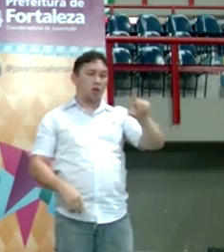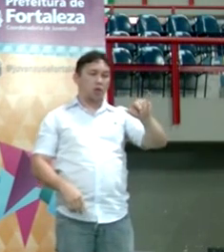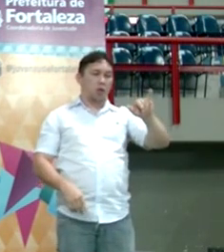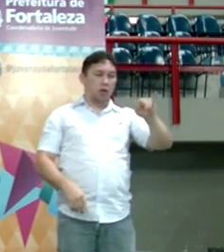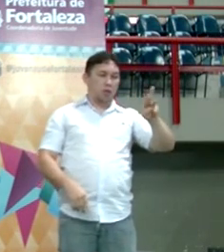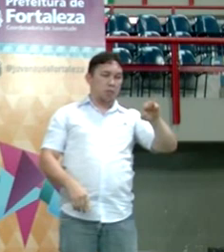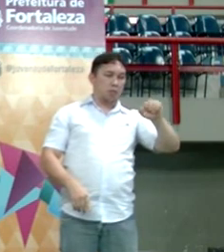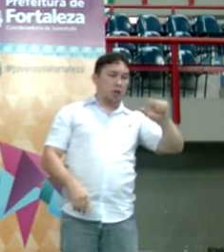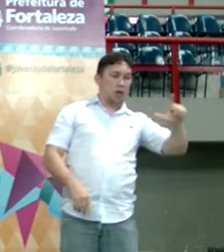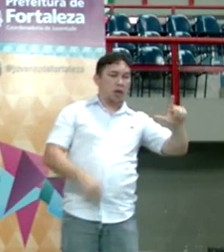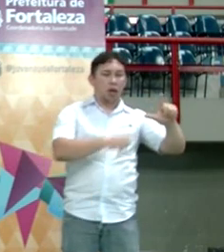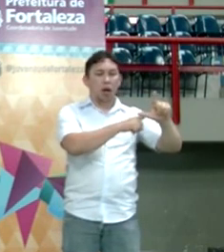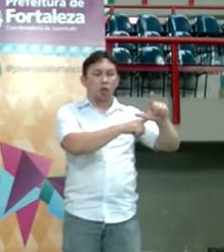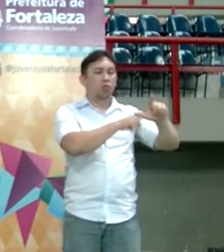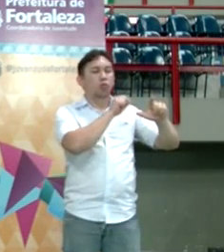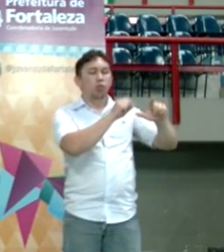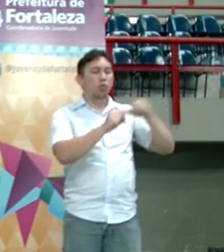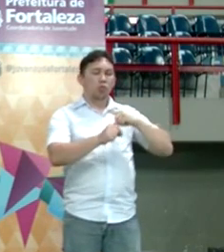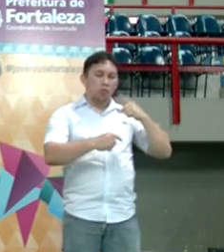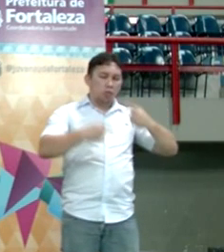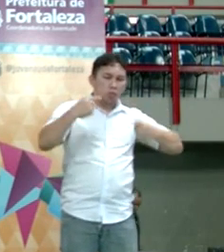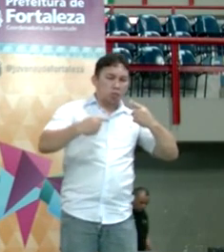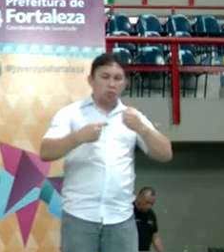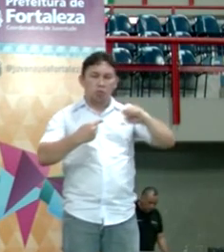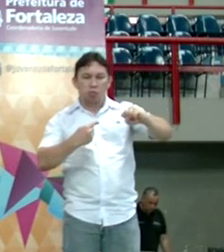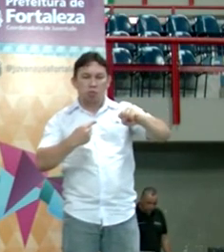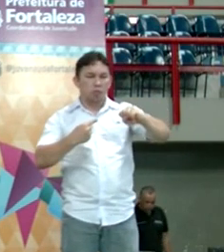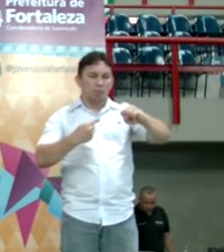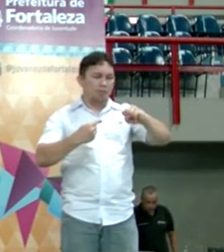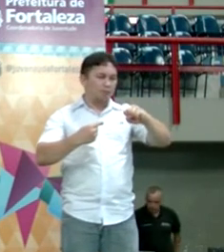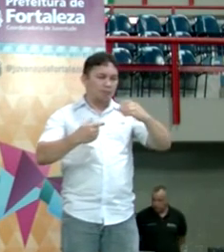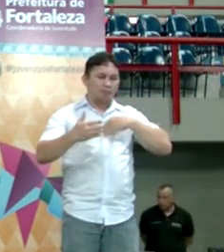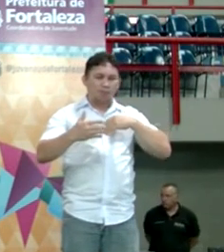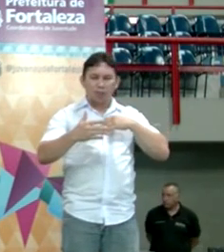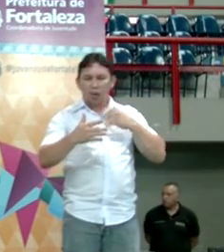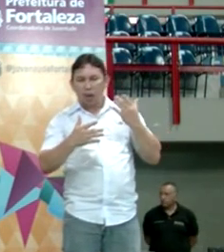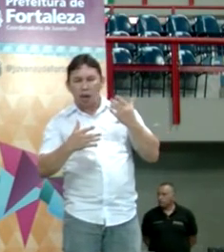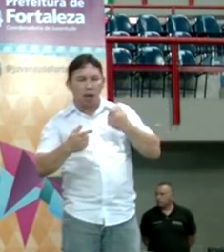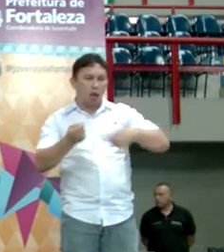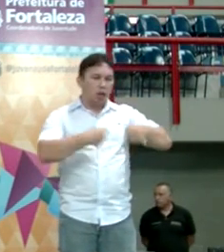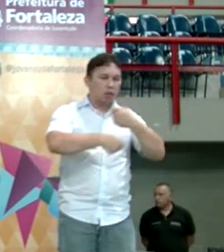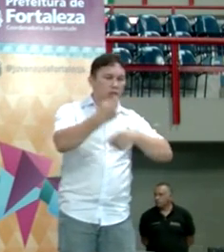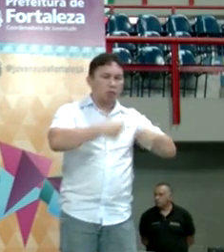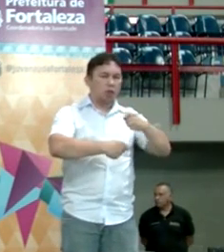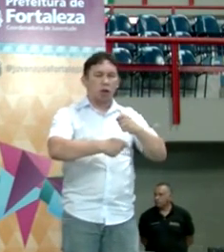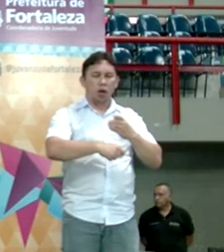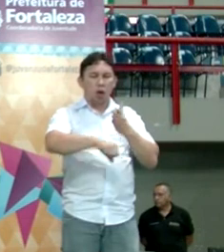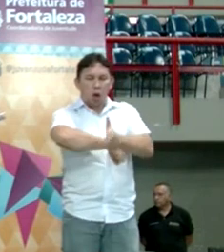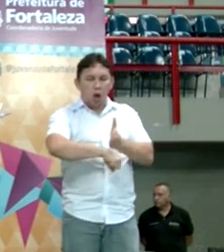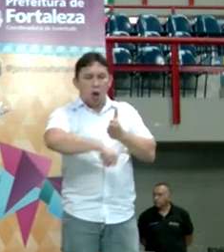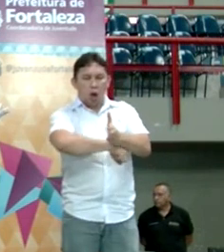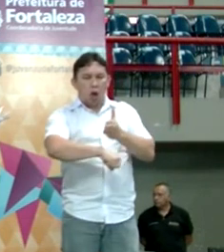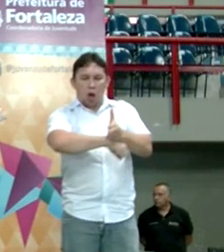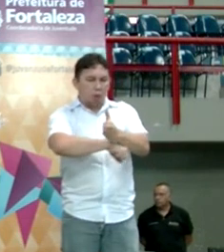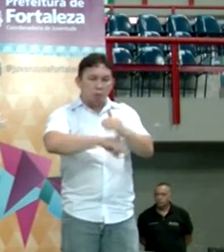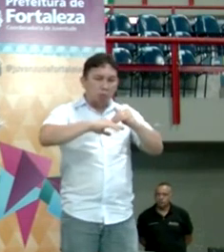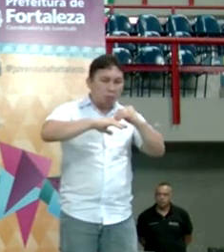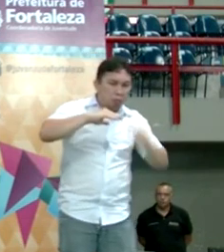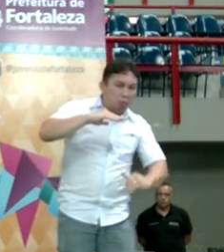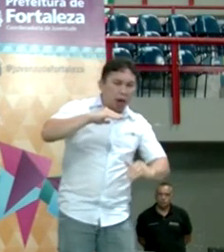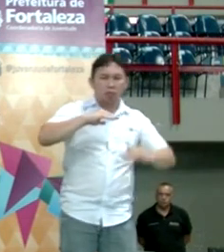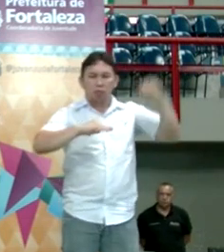certo. Defende a desregulamentação da economia. O que é desregulamentar a economia? É intervir mais ou menos